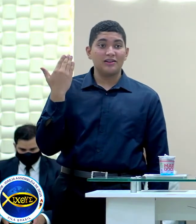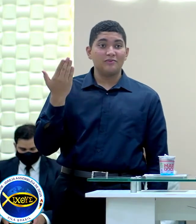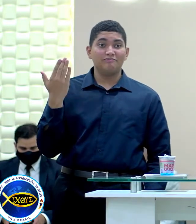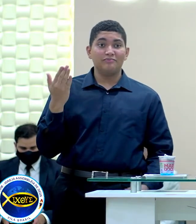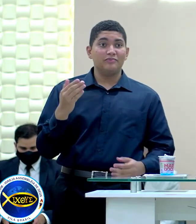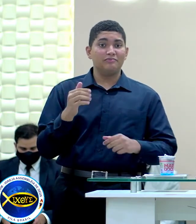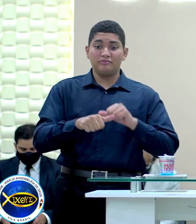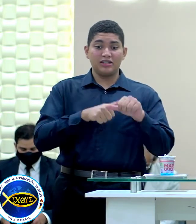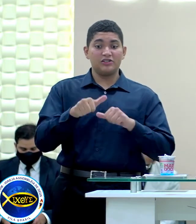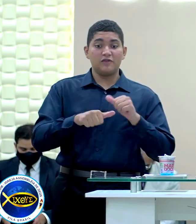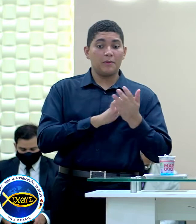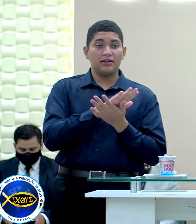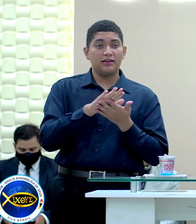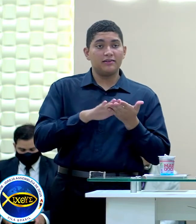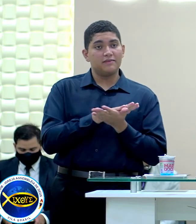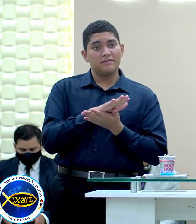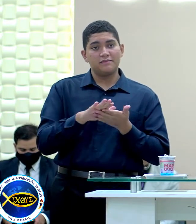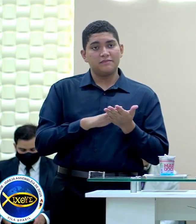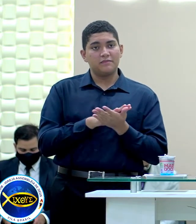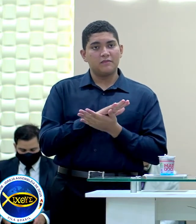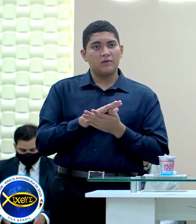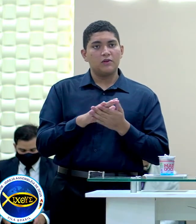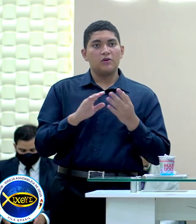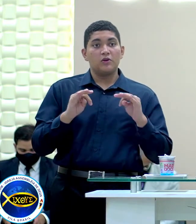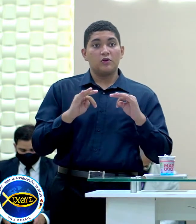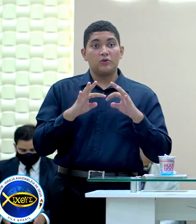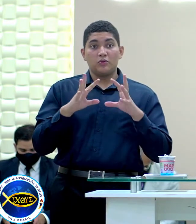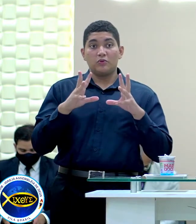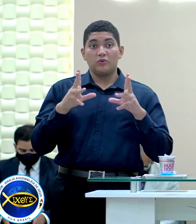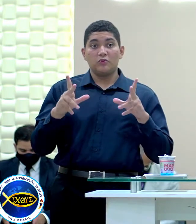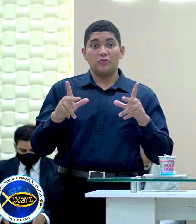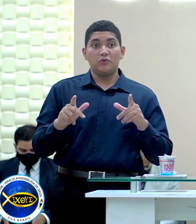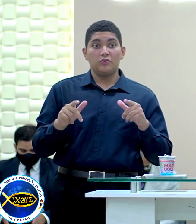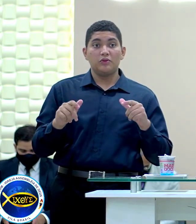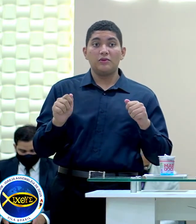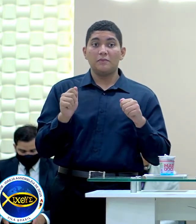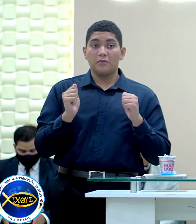irmão. Tudo que eles poderiam ter feito,